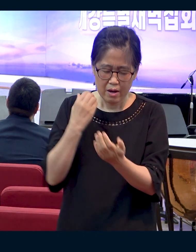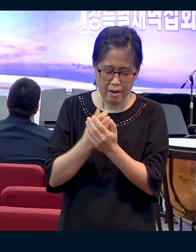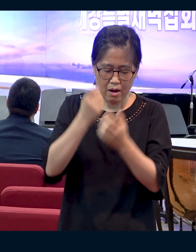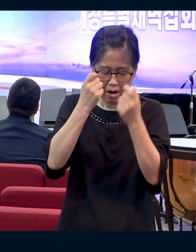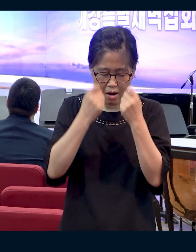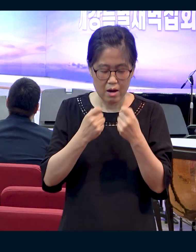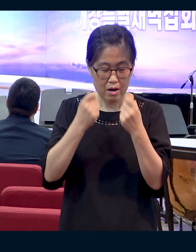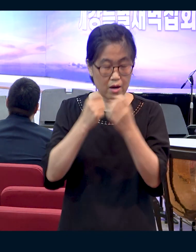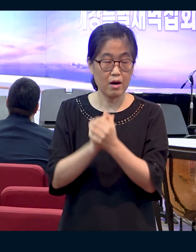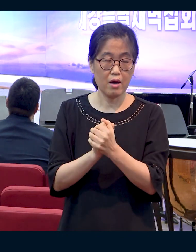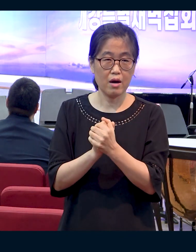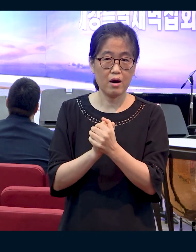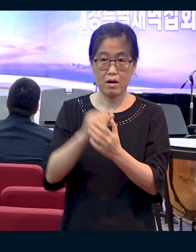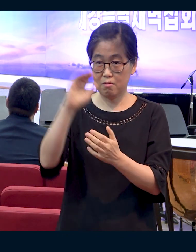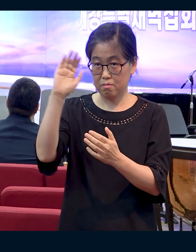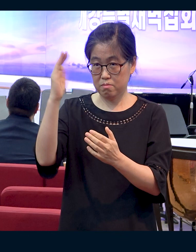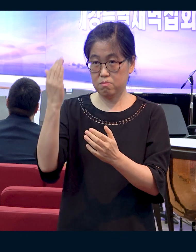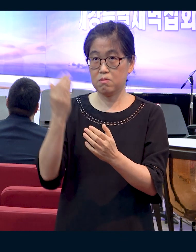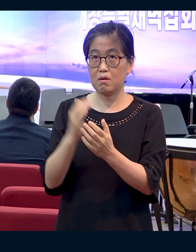그리고는